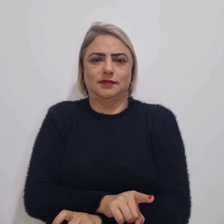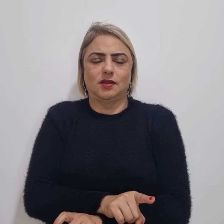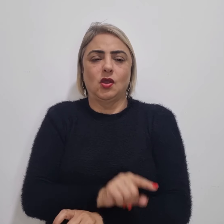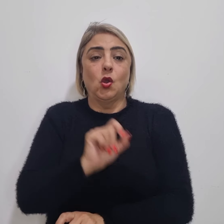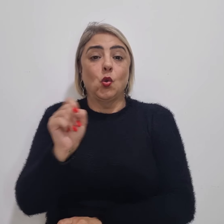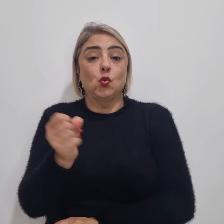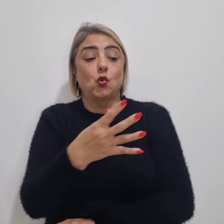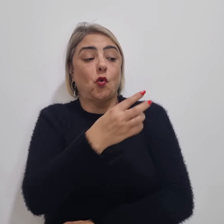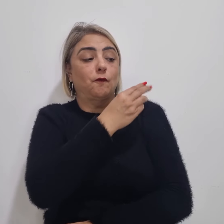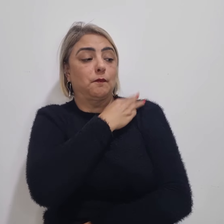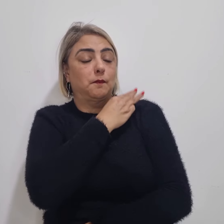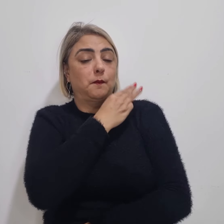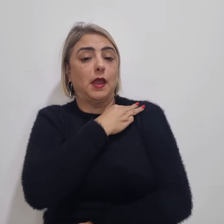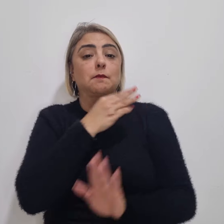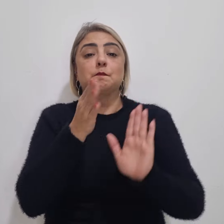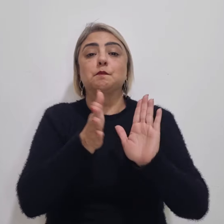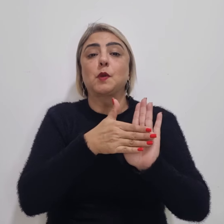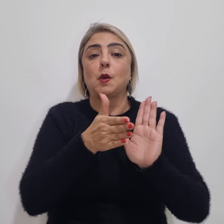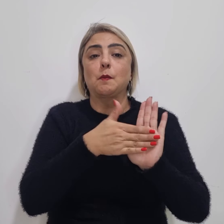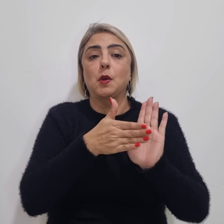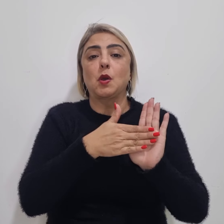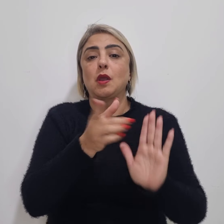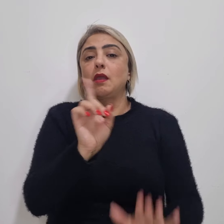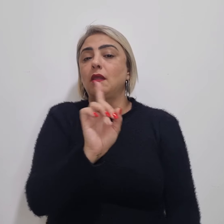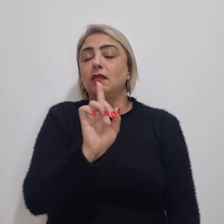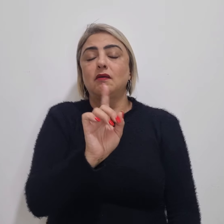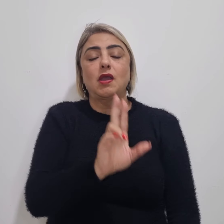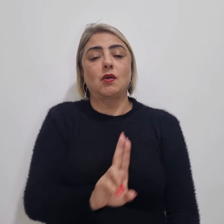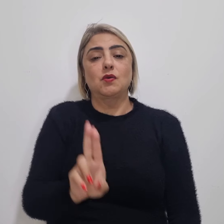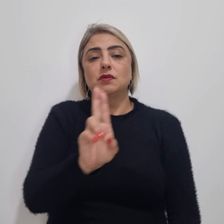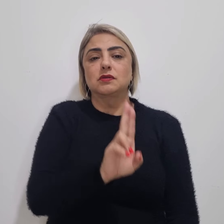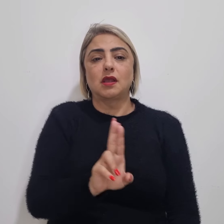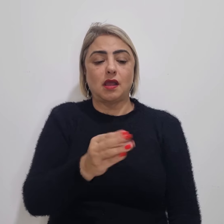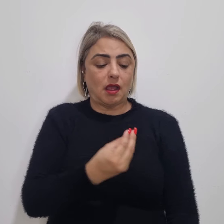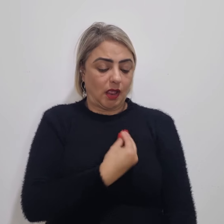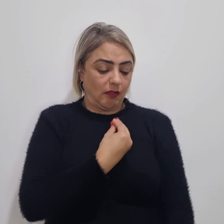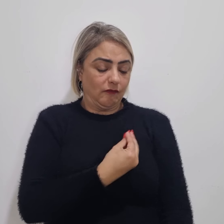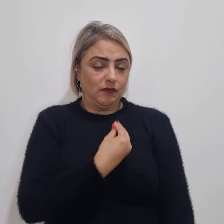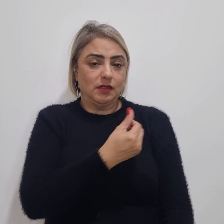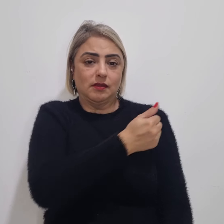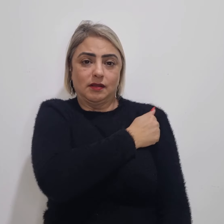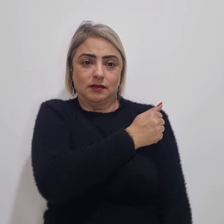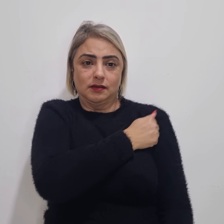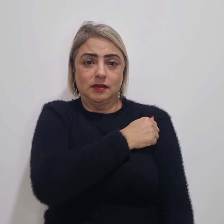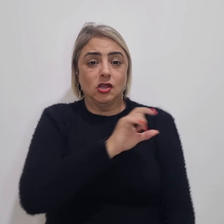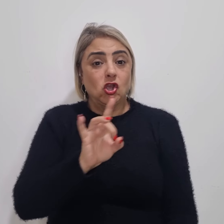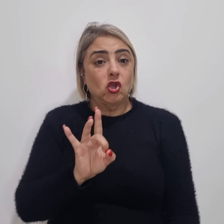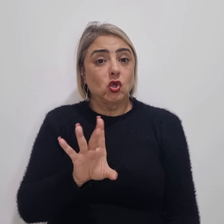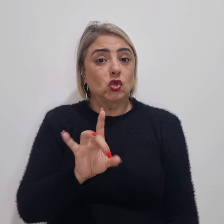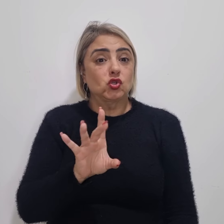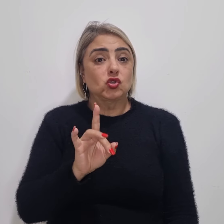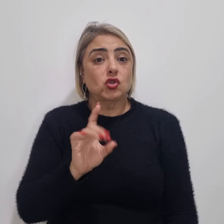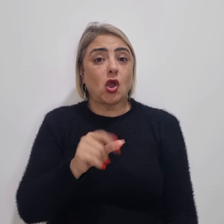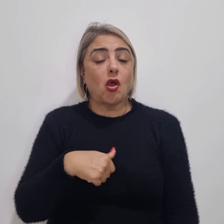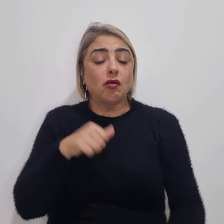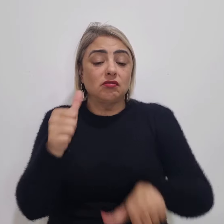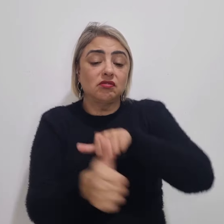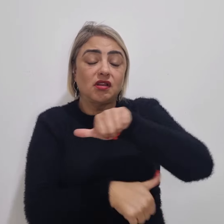novo ensino médio propõe não é aplicável à vida do aluno, apenas o transforma em mão de